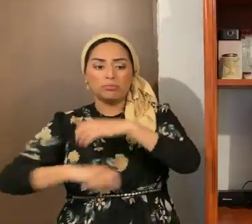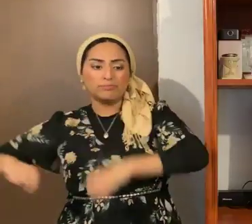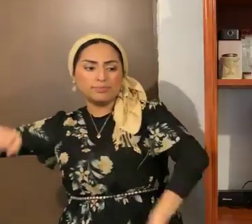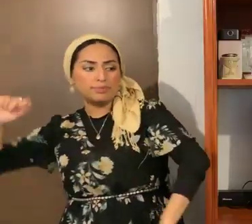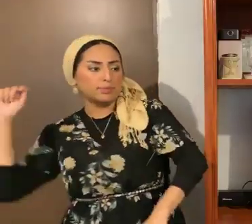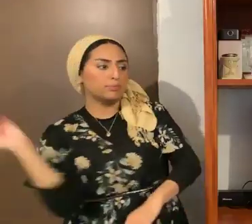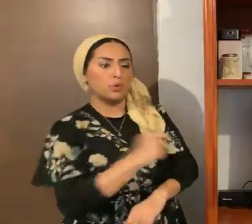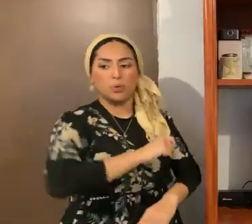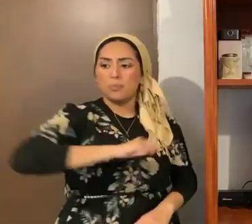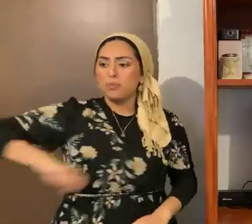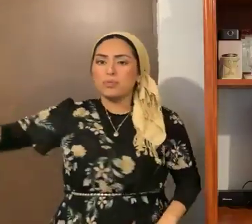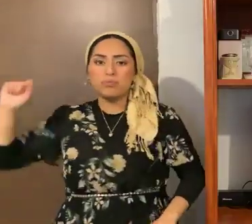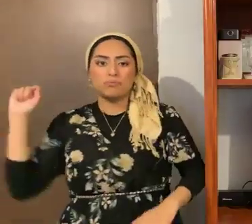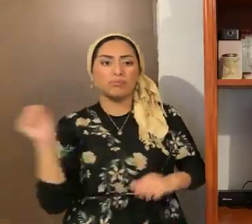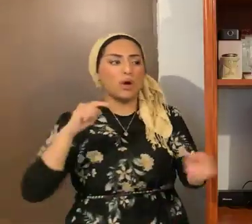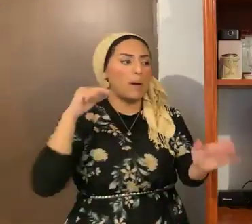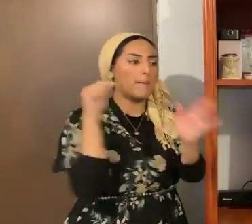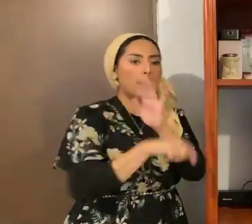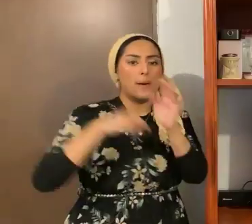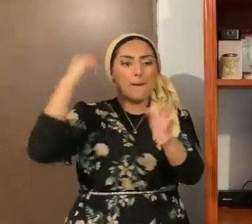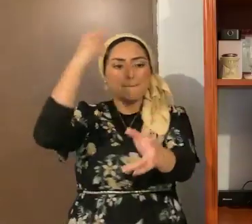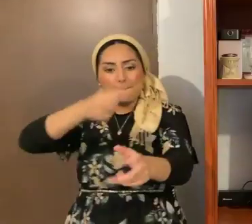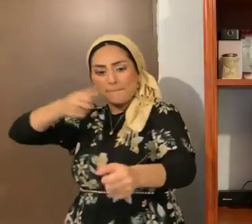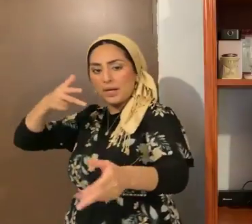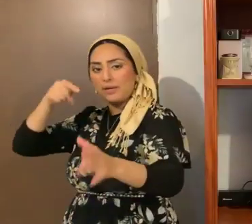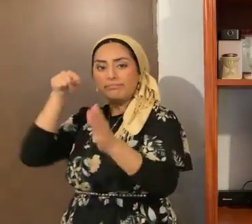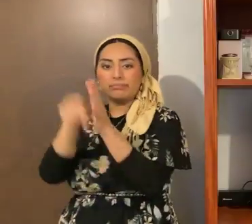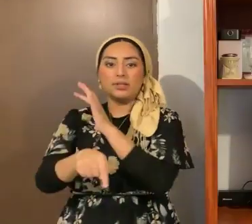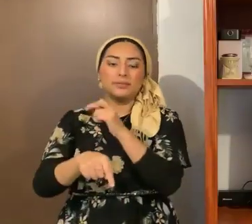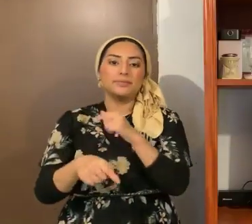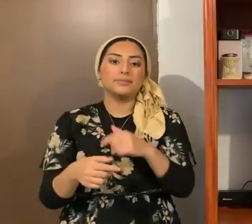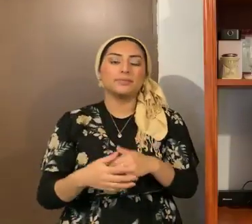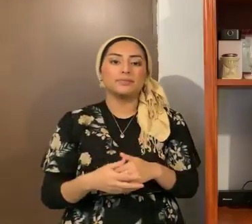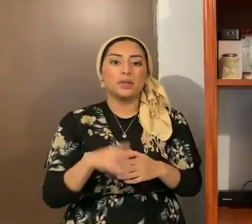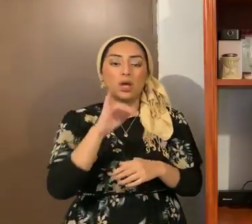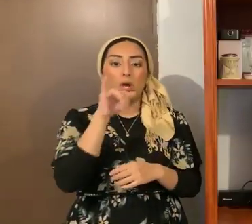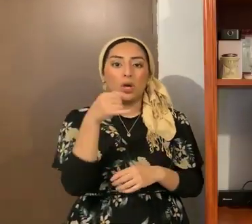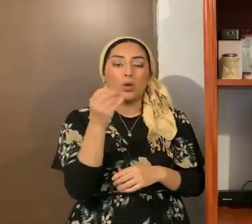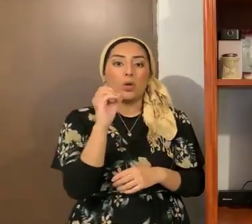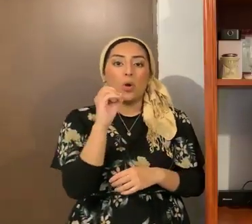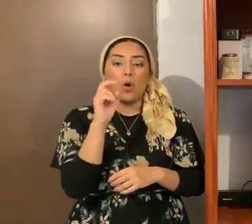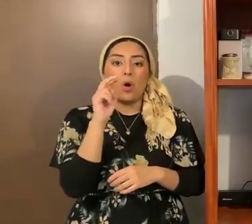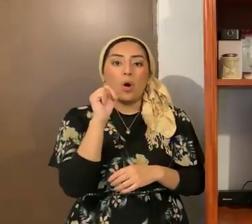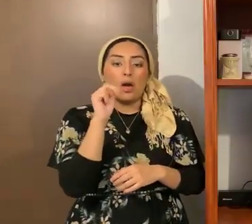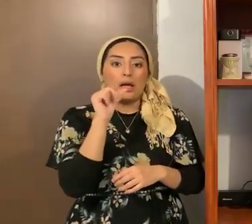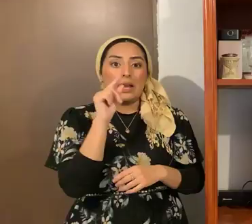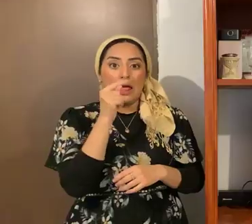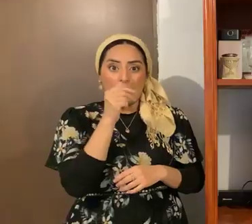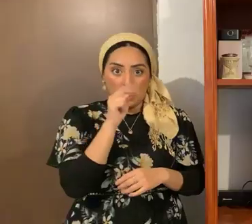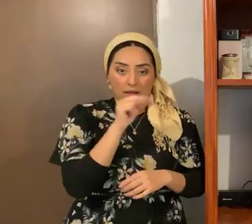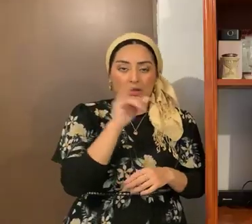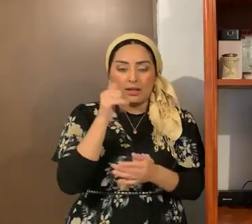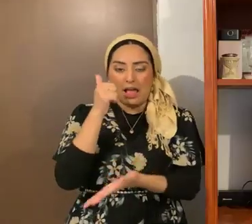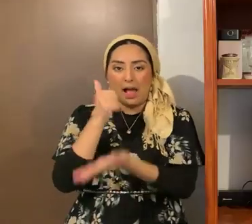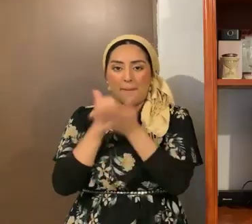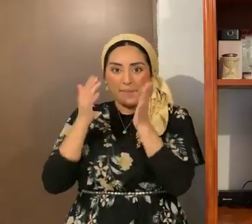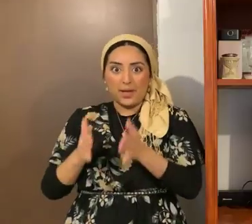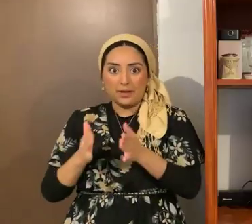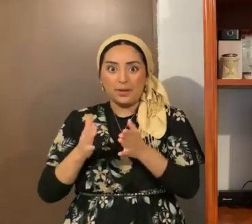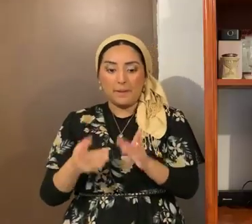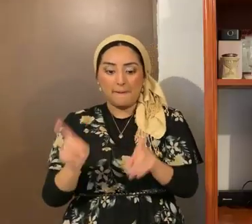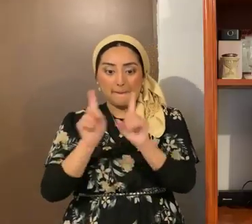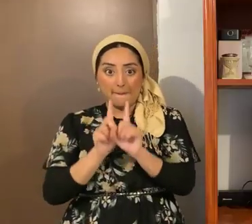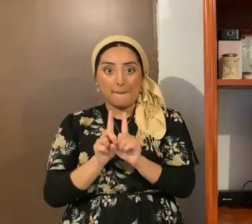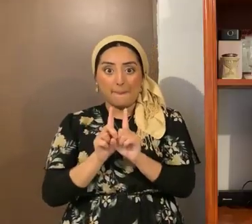tras él, los mataba. Ahora, esto es muy importante. Miren cómo tanto Jonatán como su paje, su ayudante,